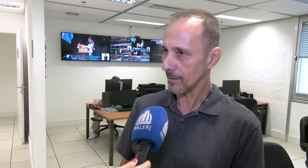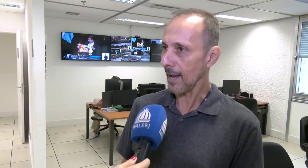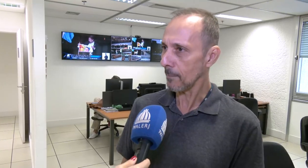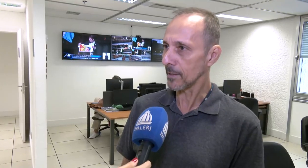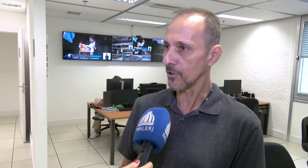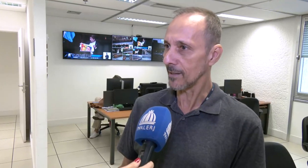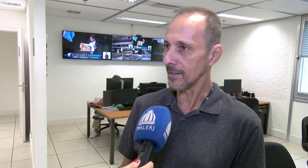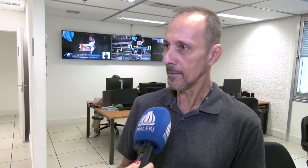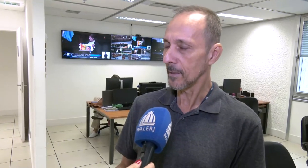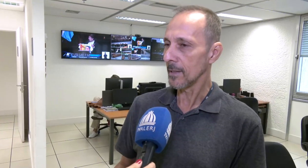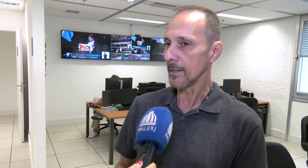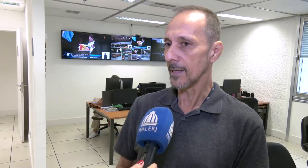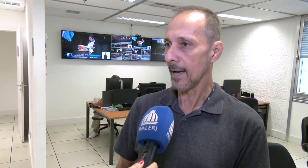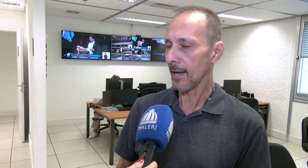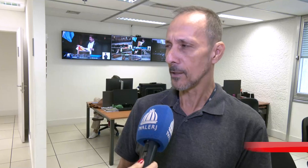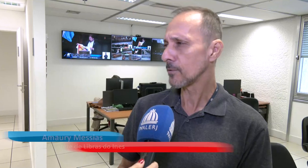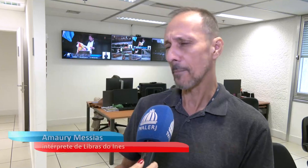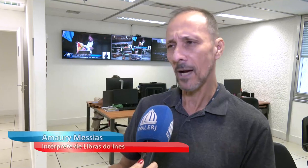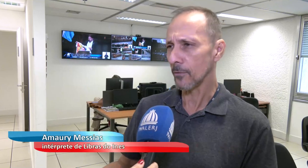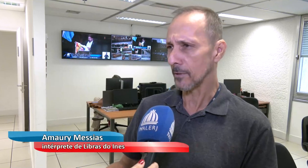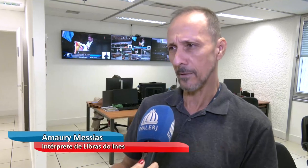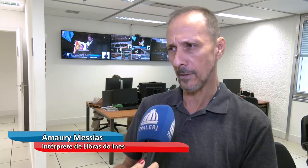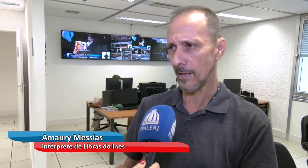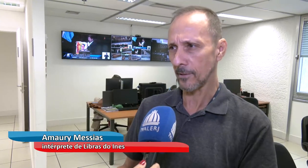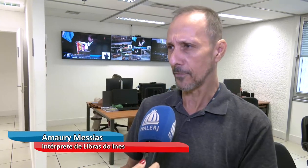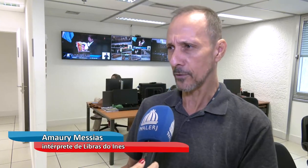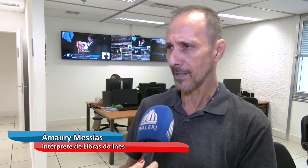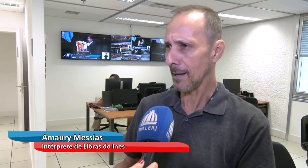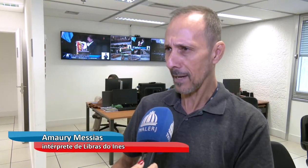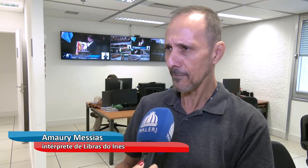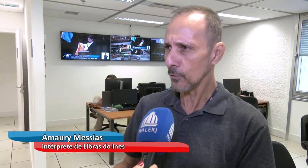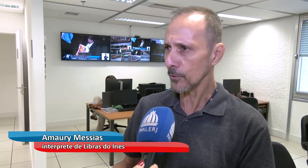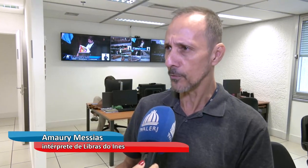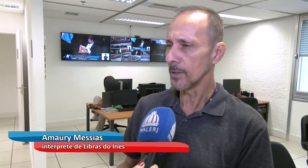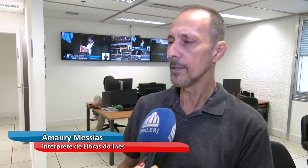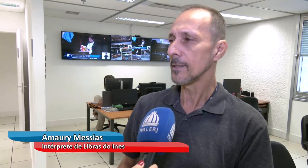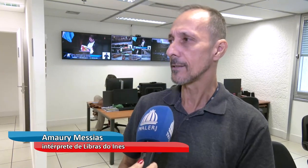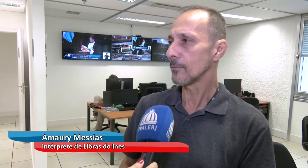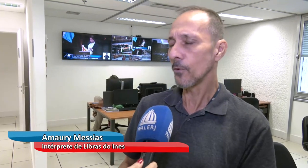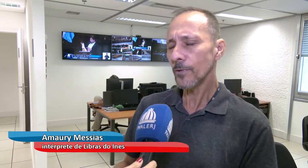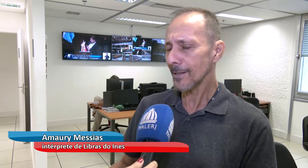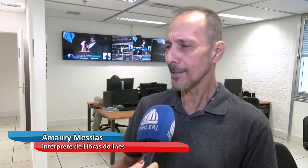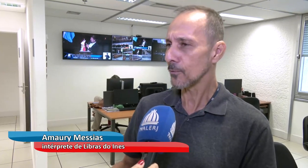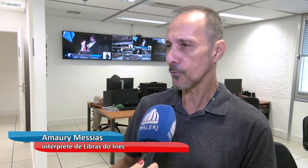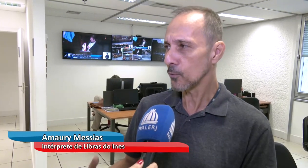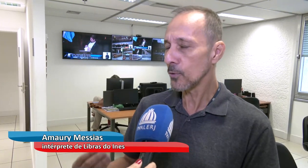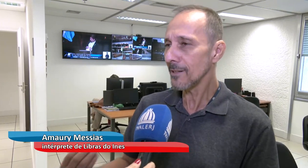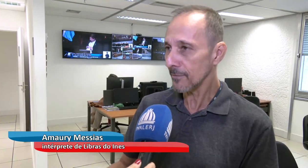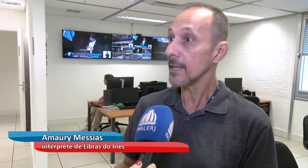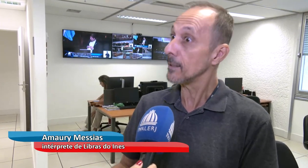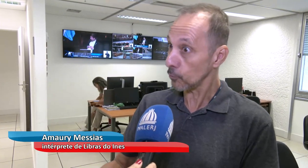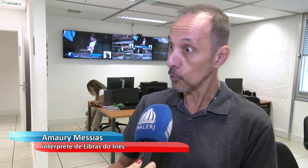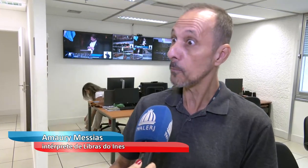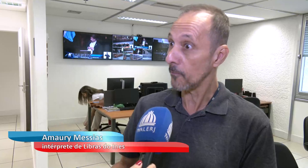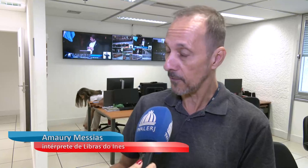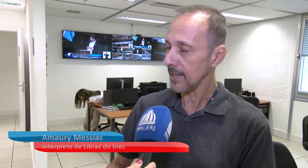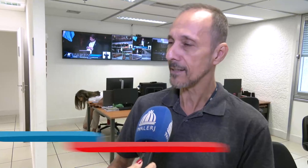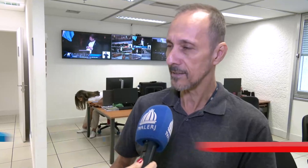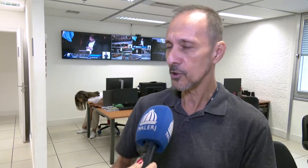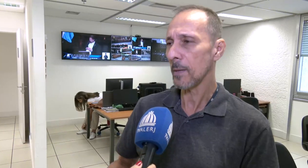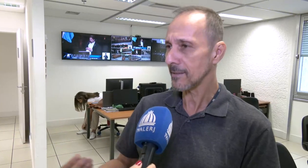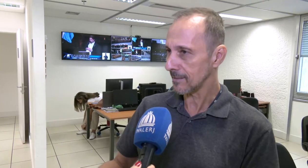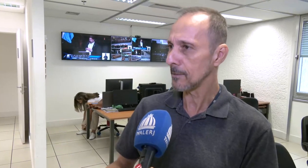presença do intérprete ali e o trabalho que tem sido feito aqui é maravilhoso. Então, com certeza,